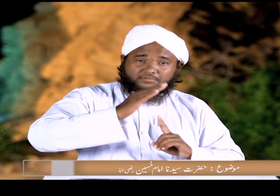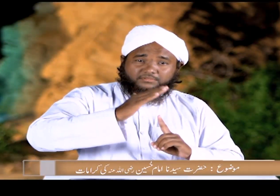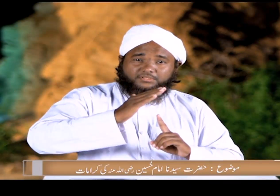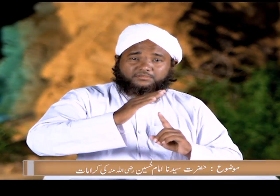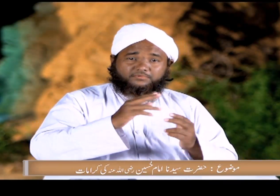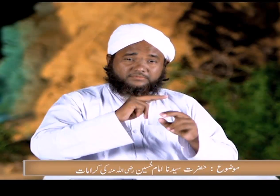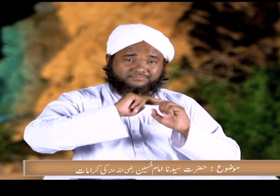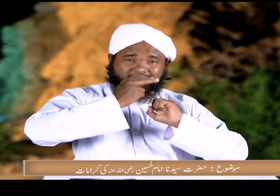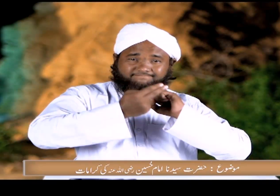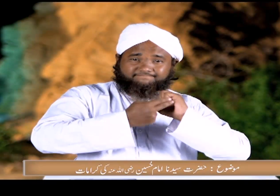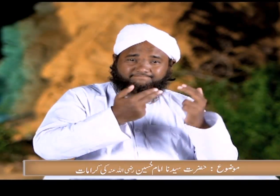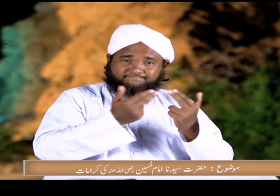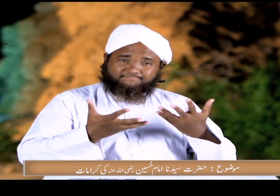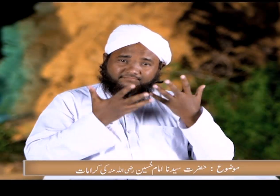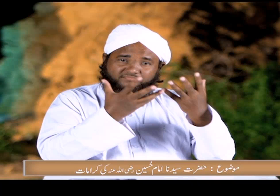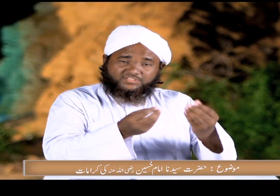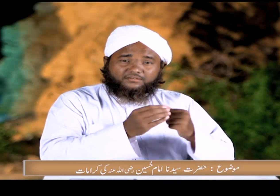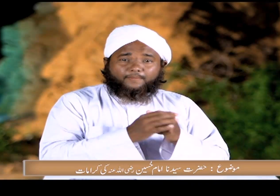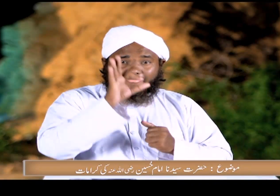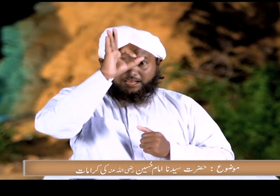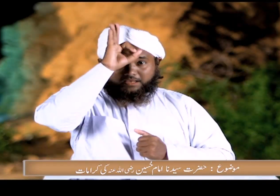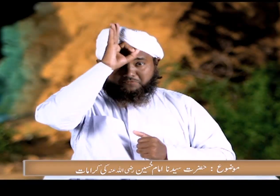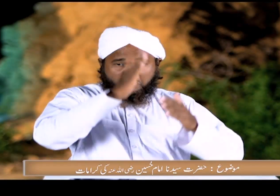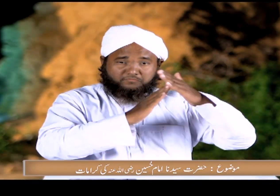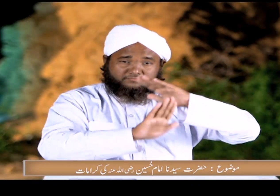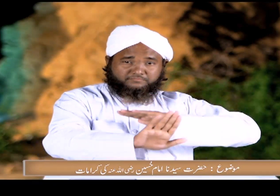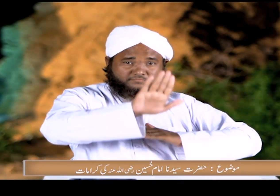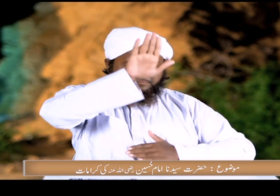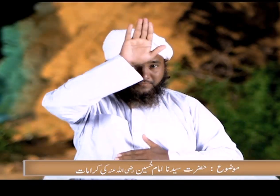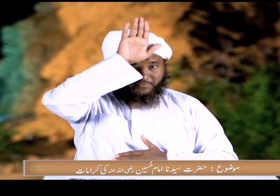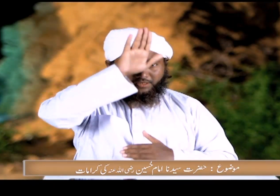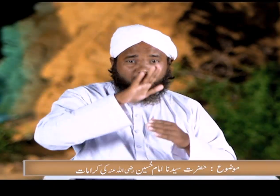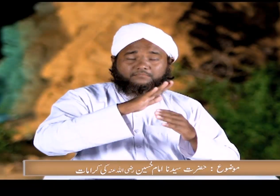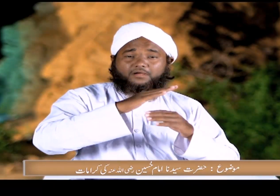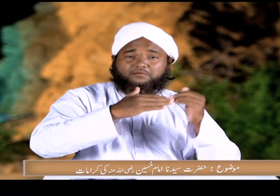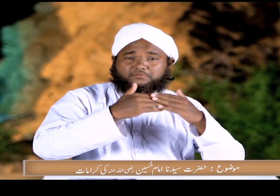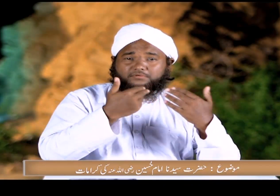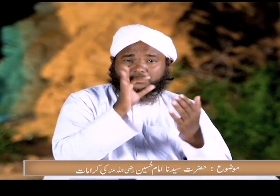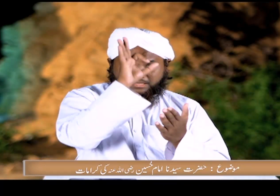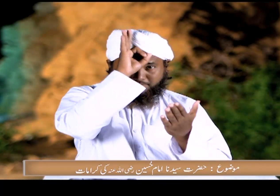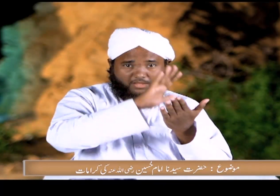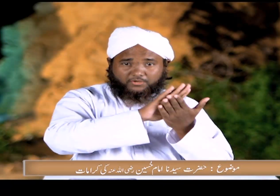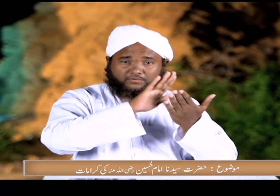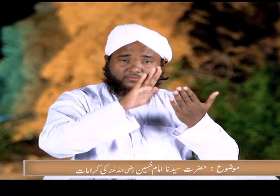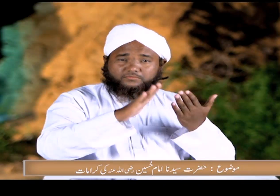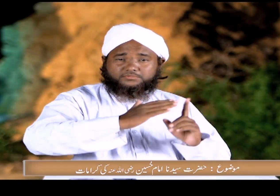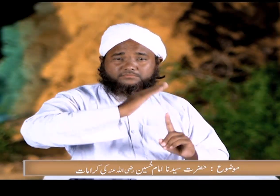رضی اللہ عنہ کی کرامات۔ امام عالی مقام حضرت سیدنا امام حسین رضی اللہ